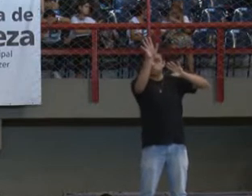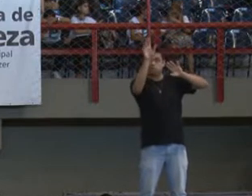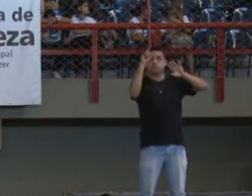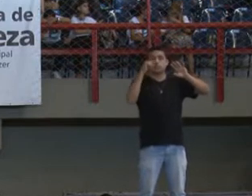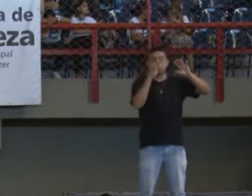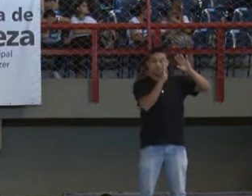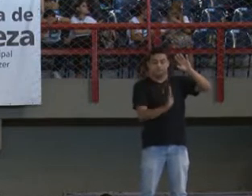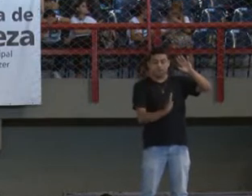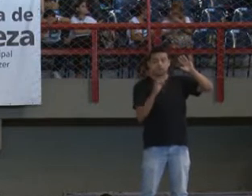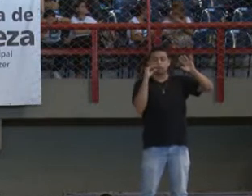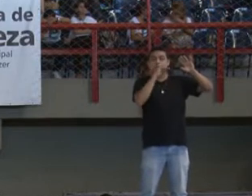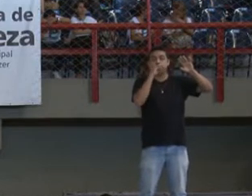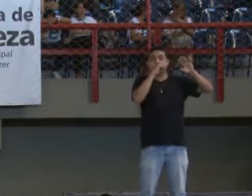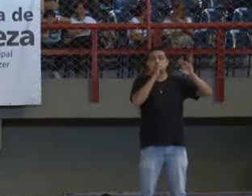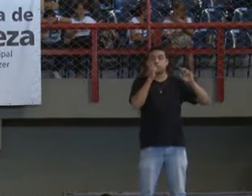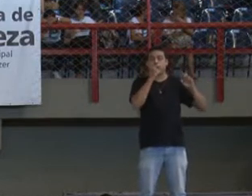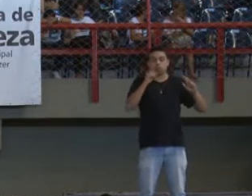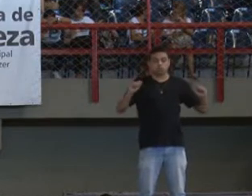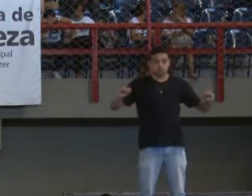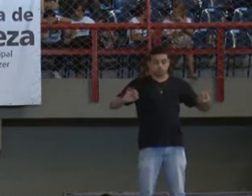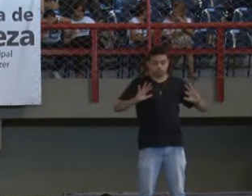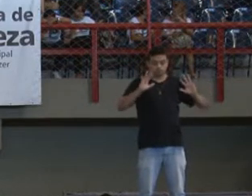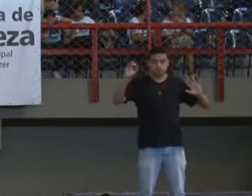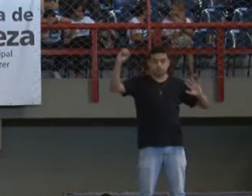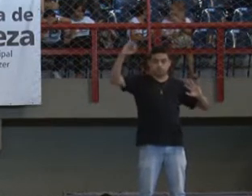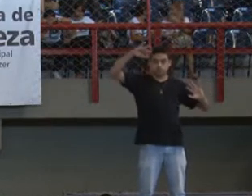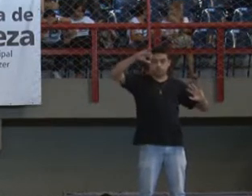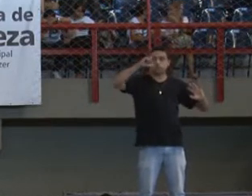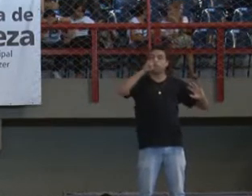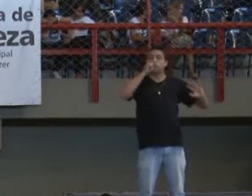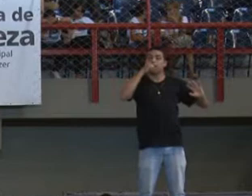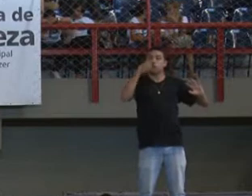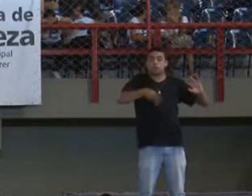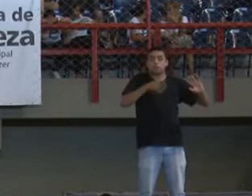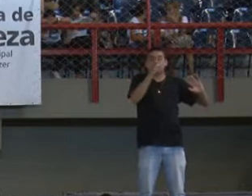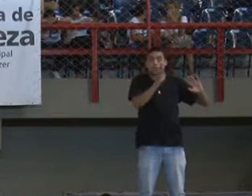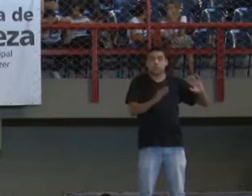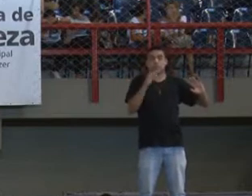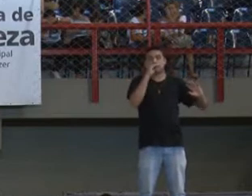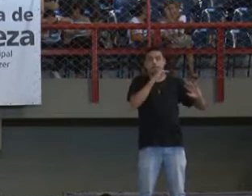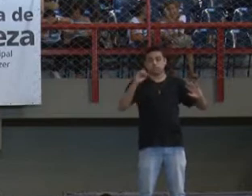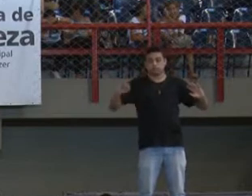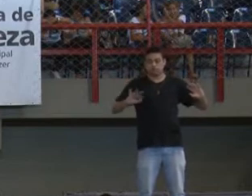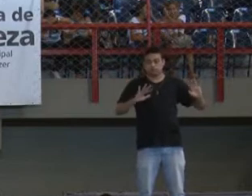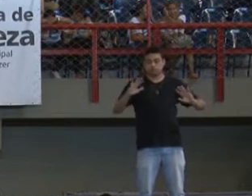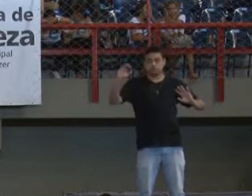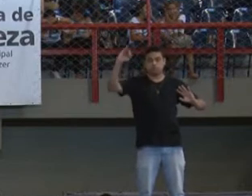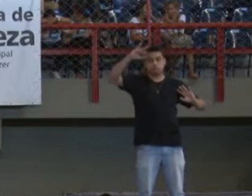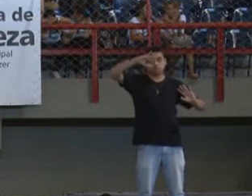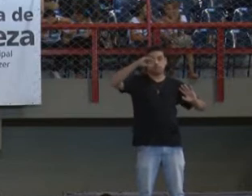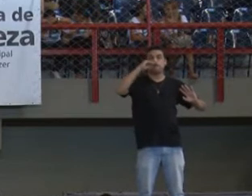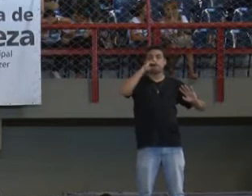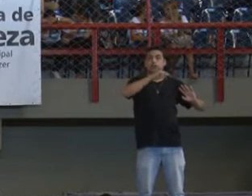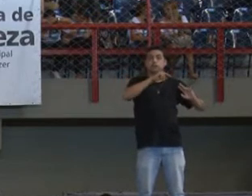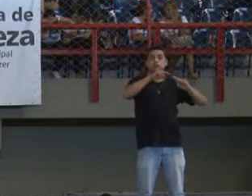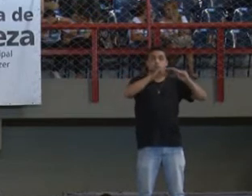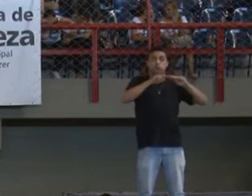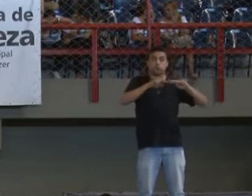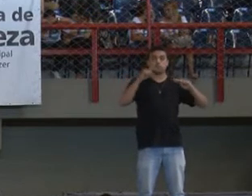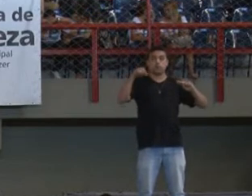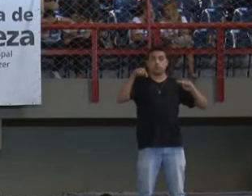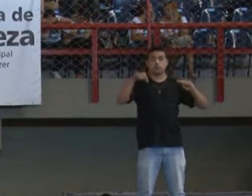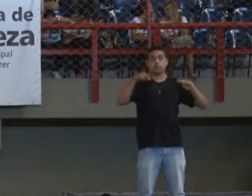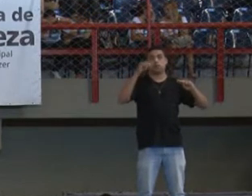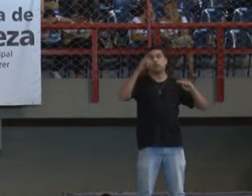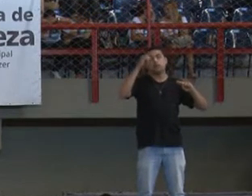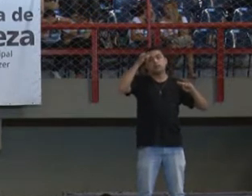Brasil em cheio são quentes. As duas correntes marítimas do Brasil são quentes. Então essa corrente quente impede